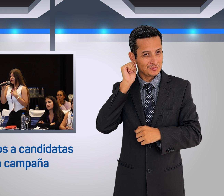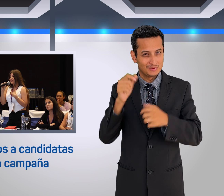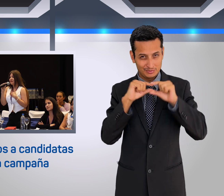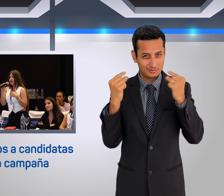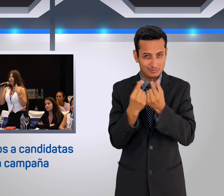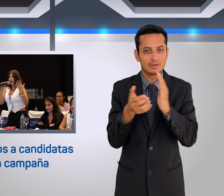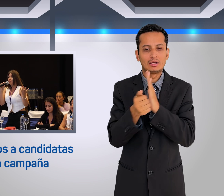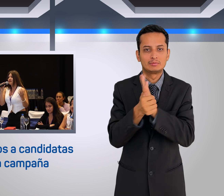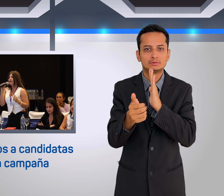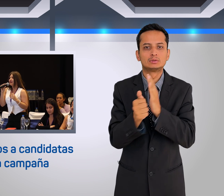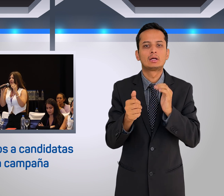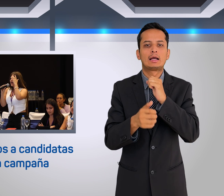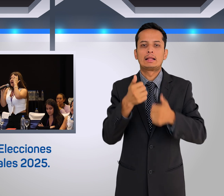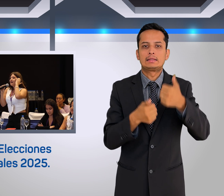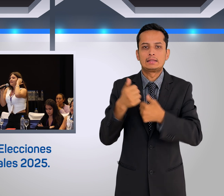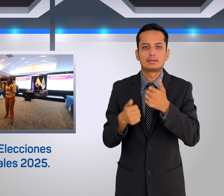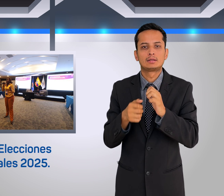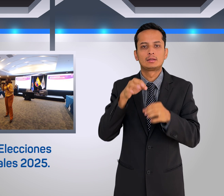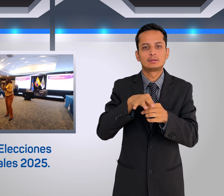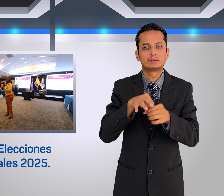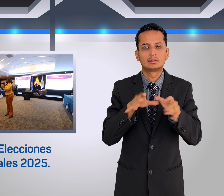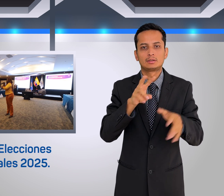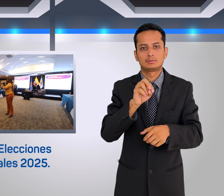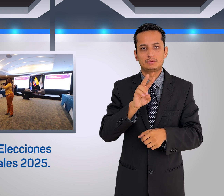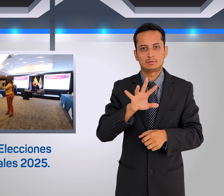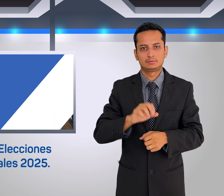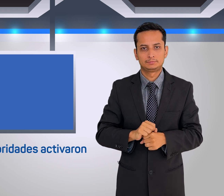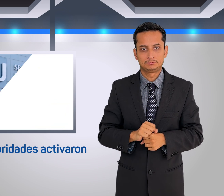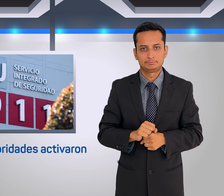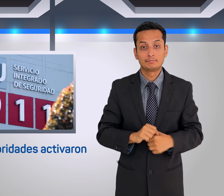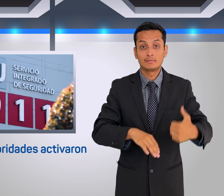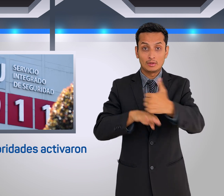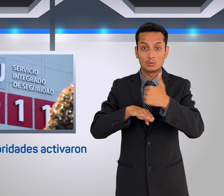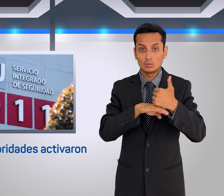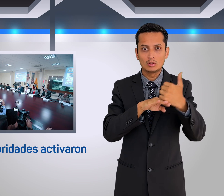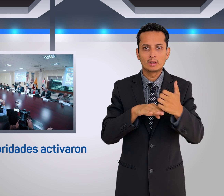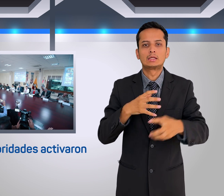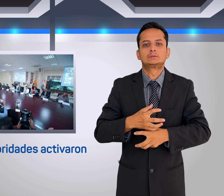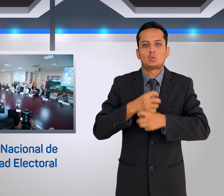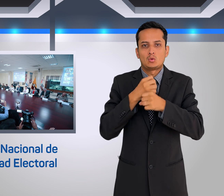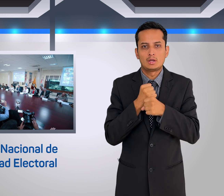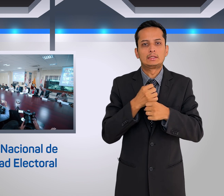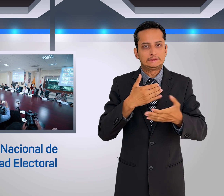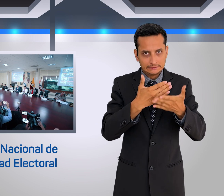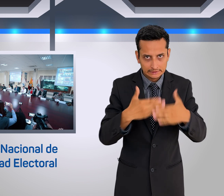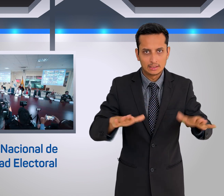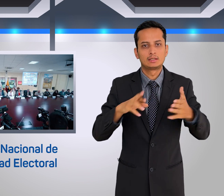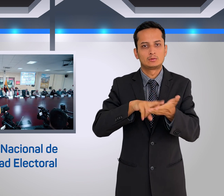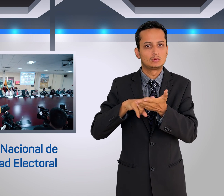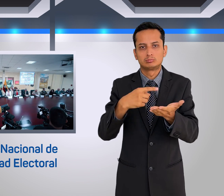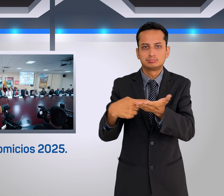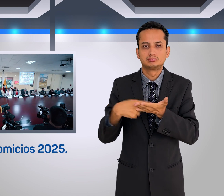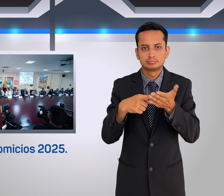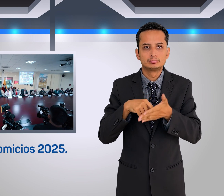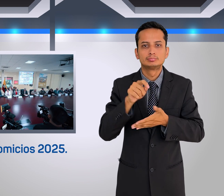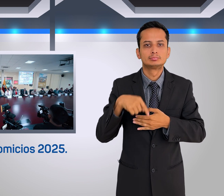capacitamos a candidatas para la campaña de las elecciones generales 2025. Nuestras autoridades activaron la Mesa Nacional de Seguridad